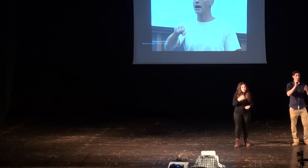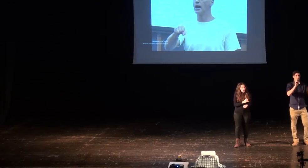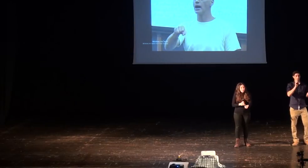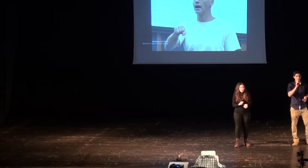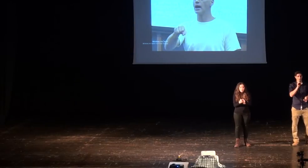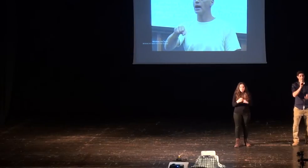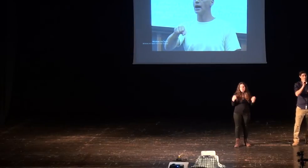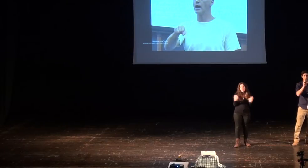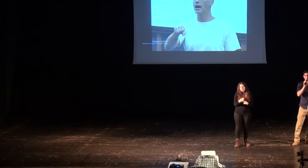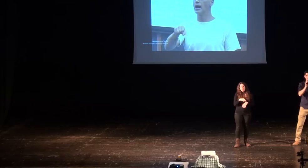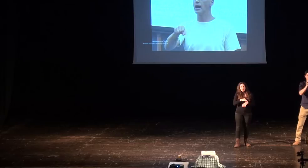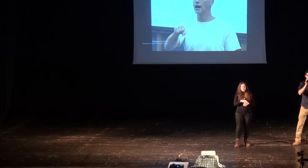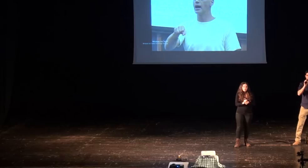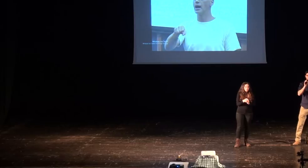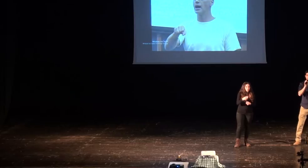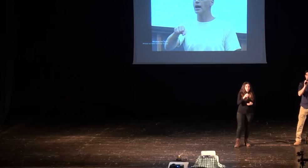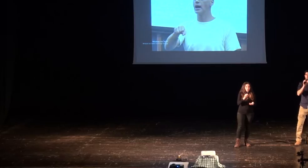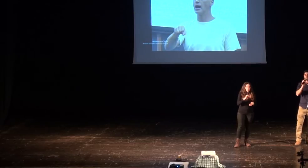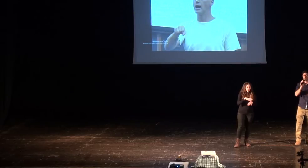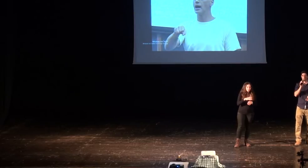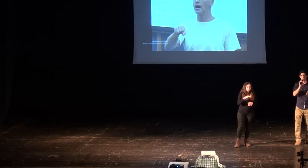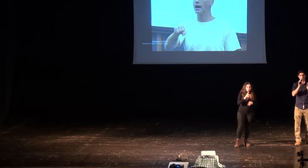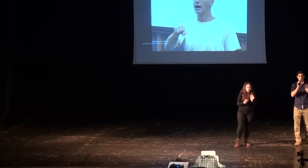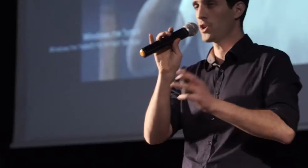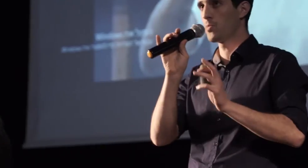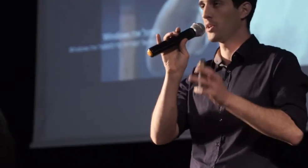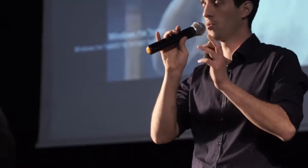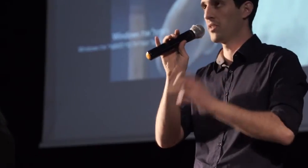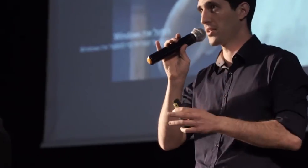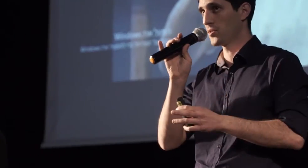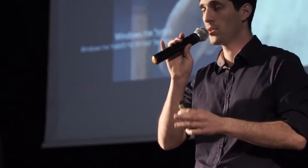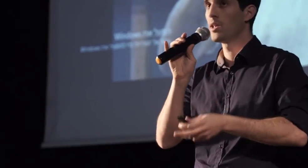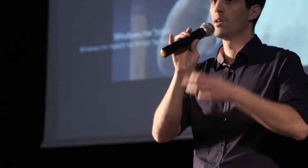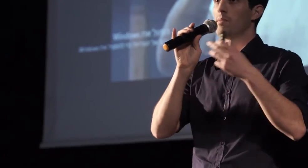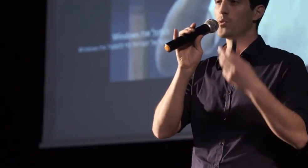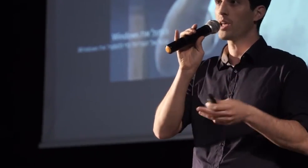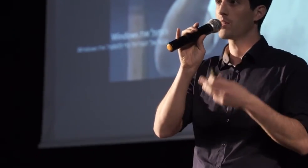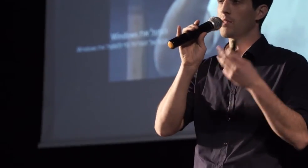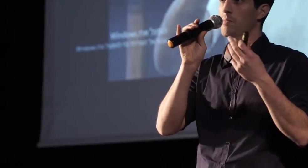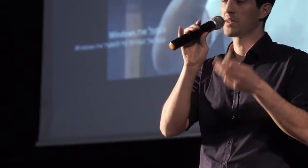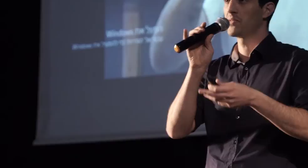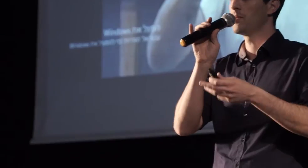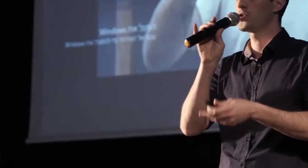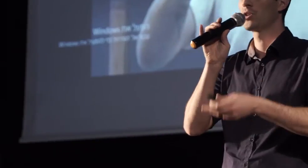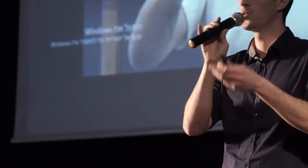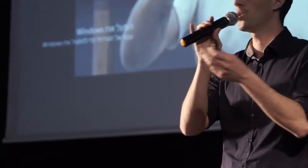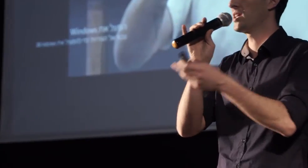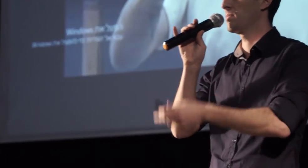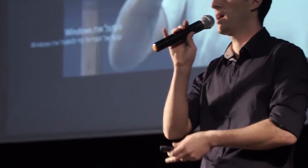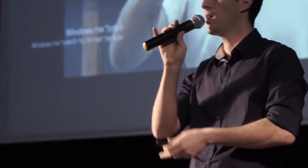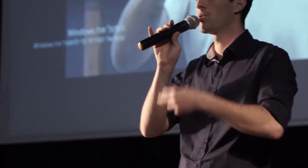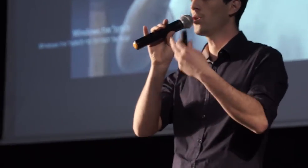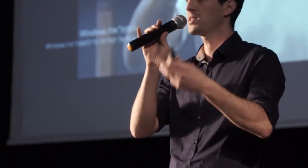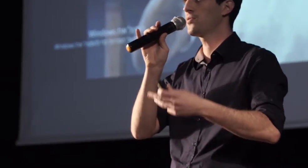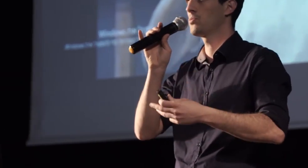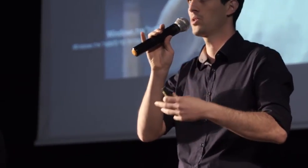כמו עורכי דין או רופאים, ממש ממש, אני לא אומר את זה. אני רק אומר שתיקחו בחשבון את העובדה הזאת, במיוחד במצבים למשל כמו דוכני